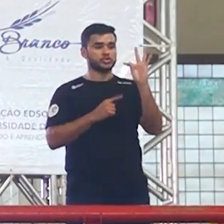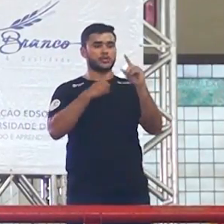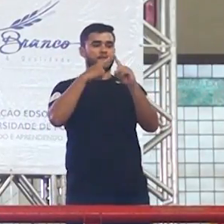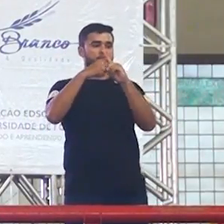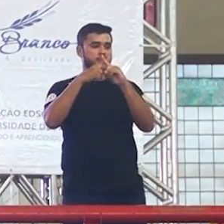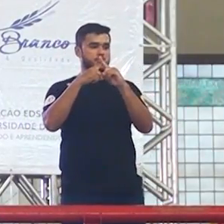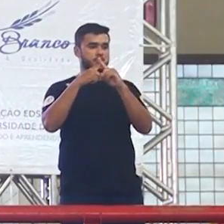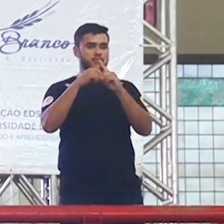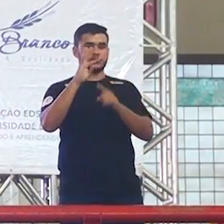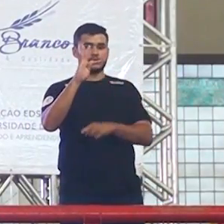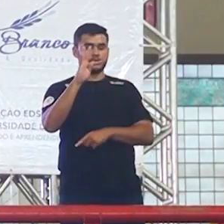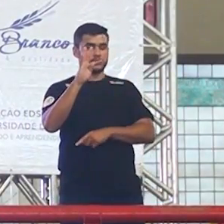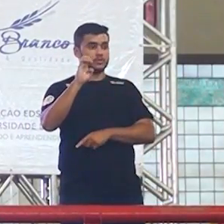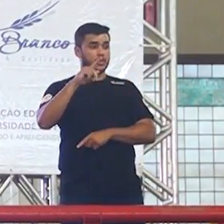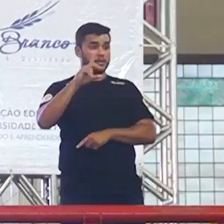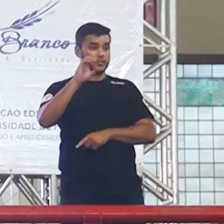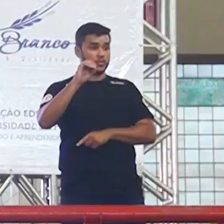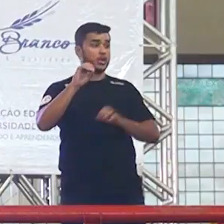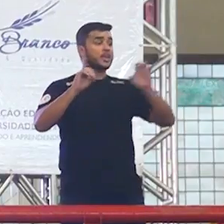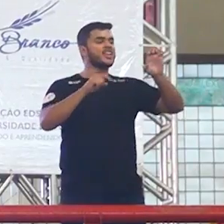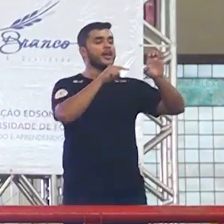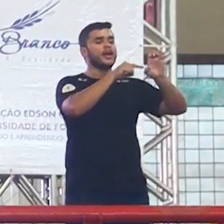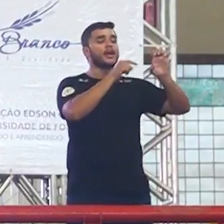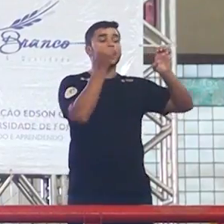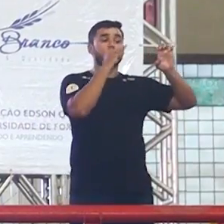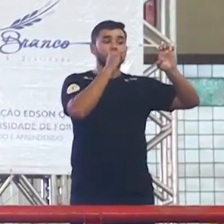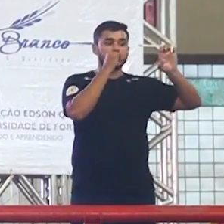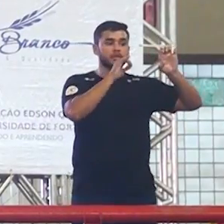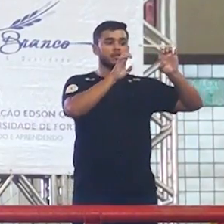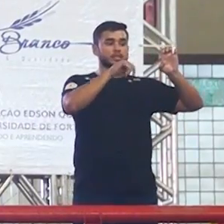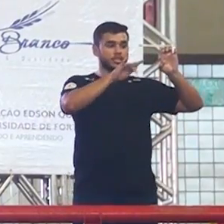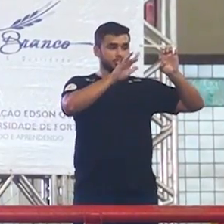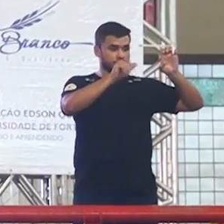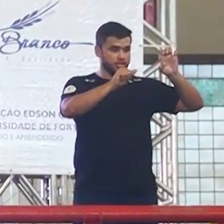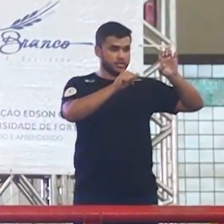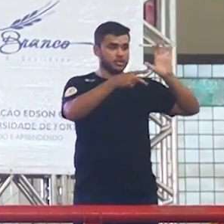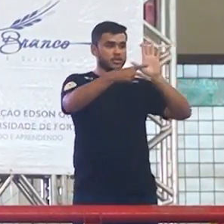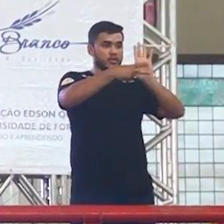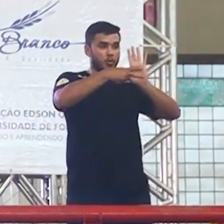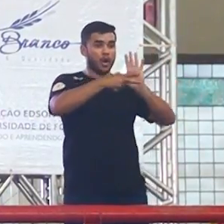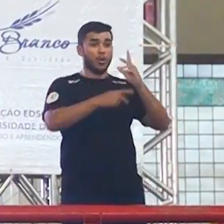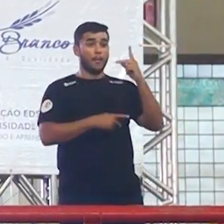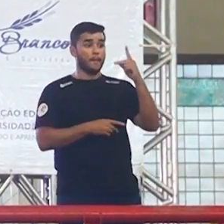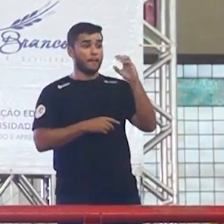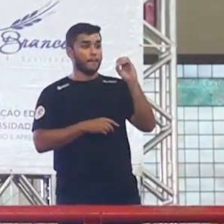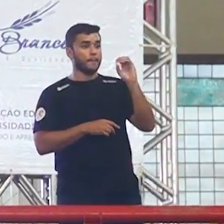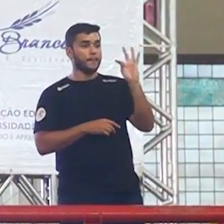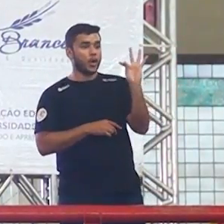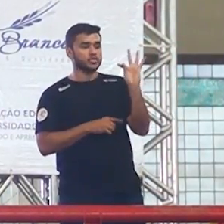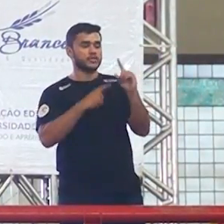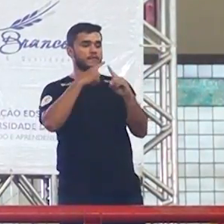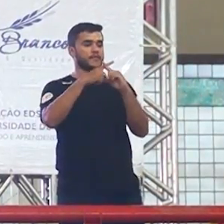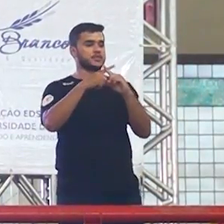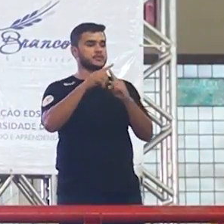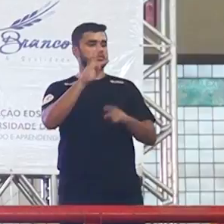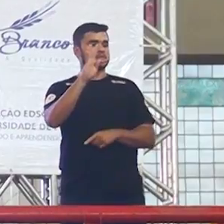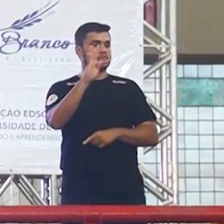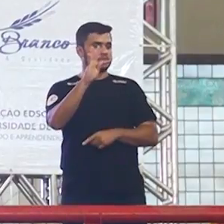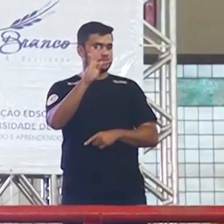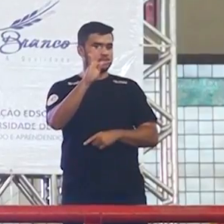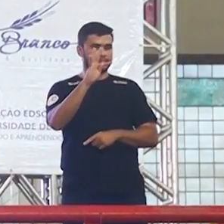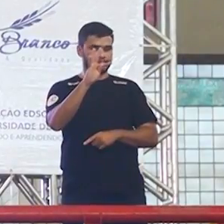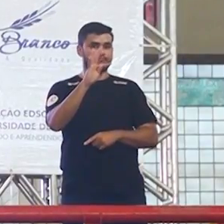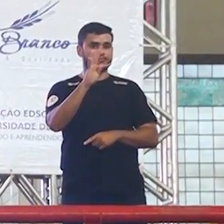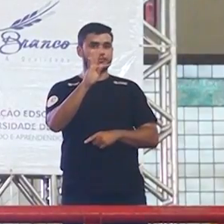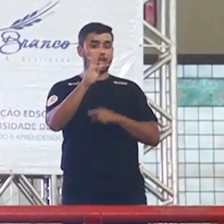Vai. É igual a pote vezes T. É igual a pote